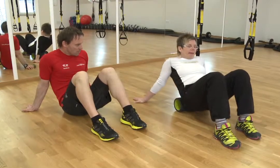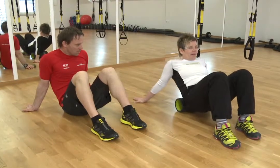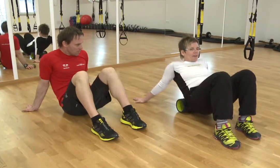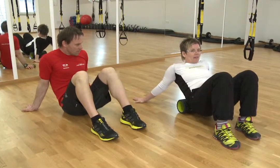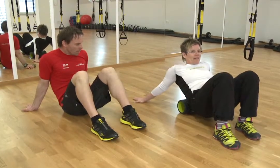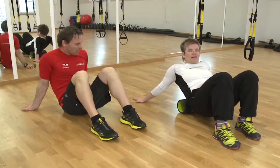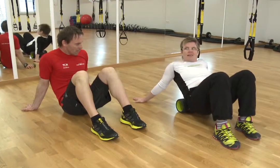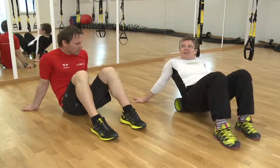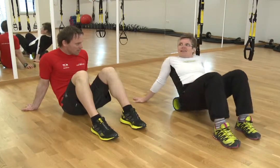Je dobro, ne?